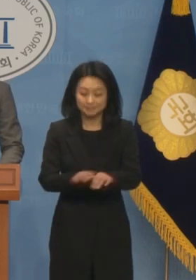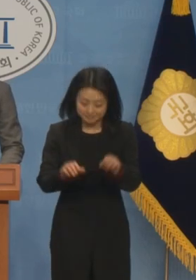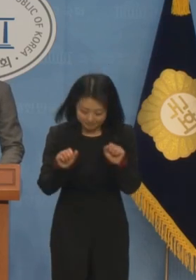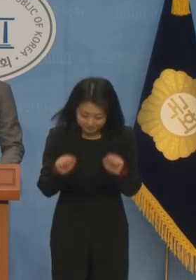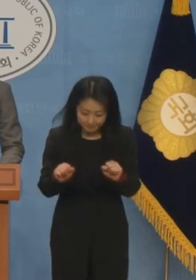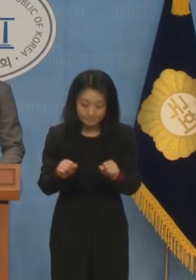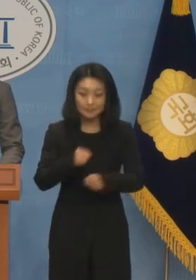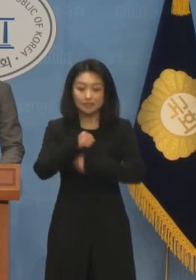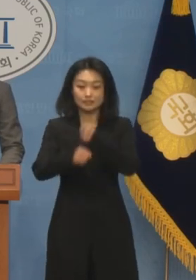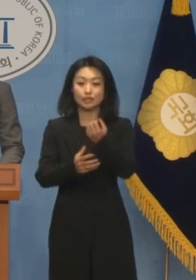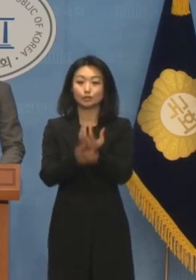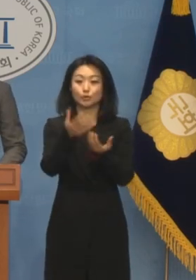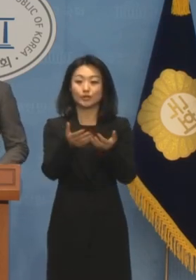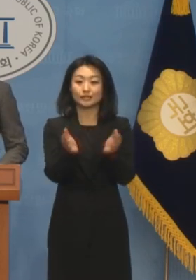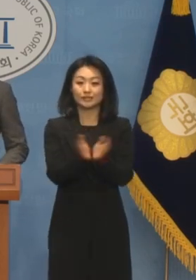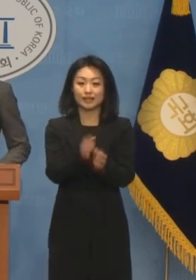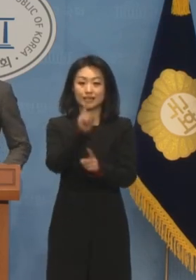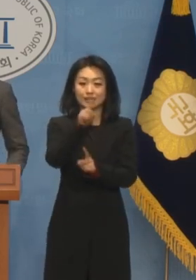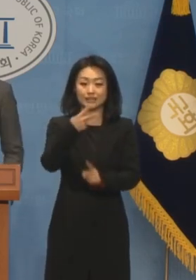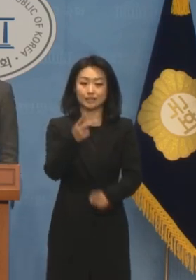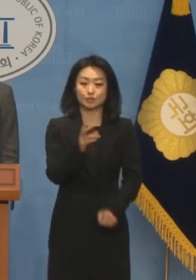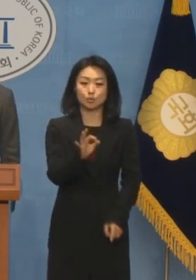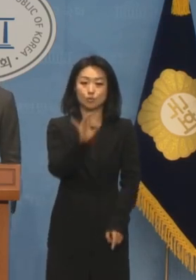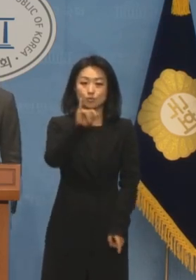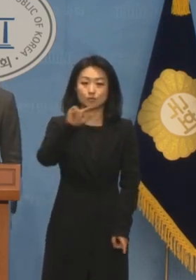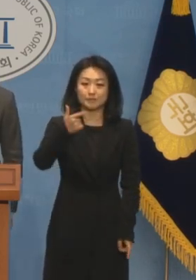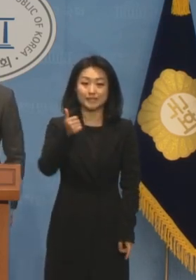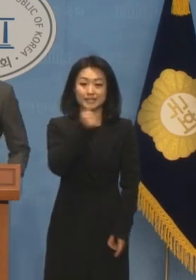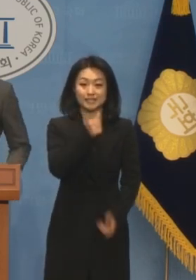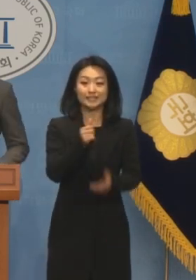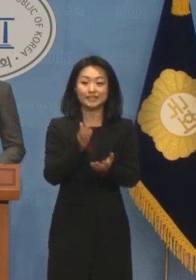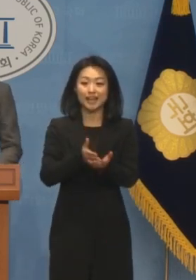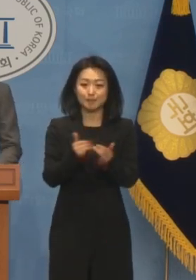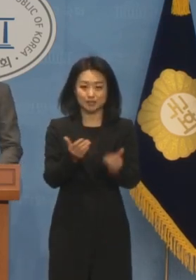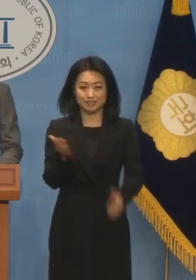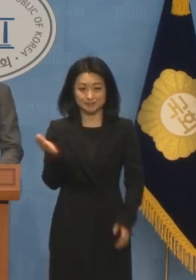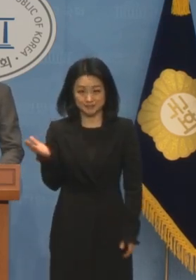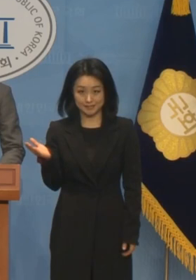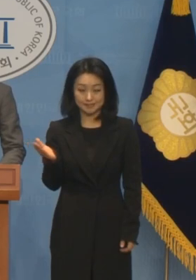안녕하십니까. 자유통일당 이동민 대변인입니다.